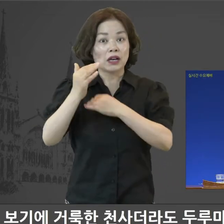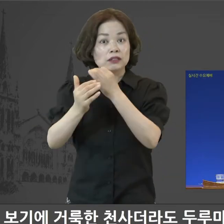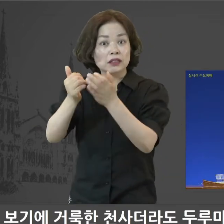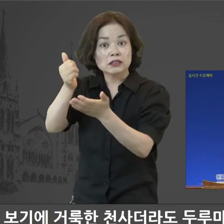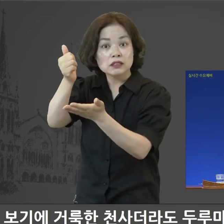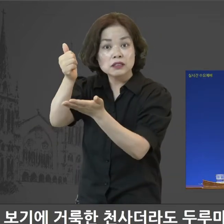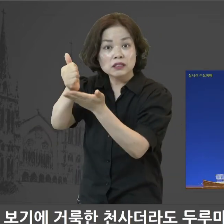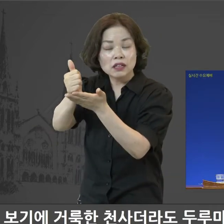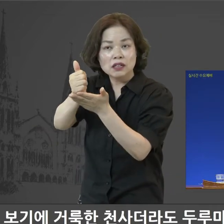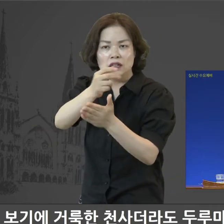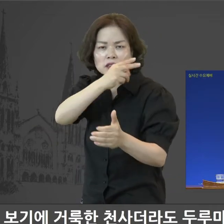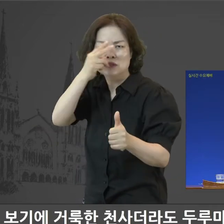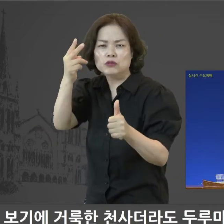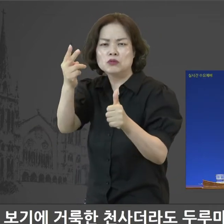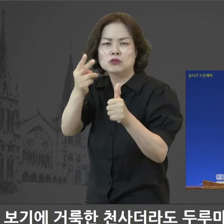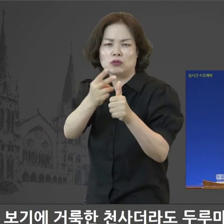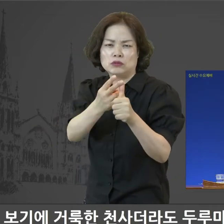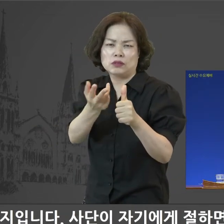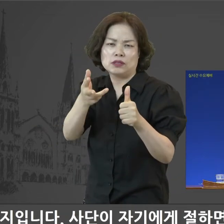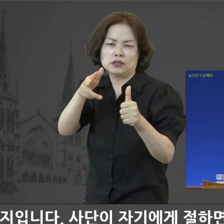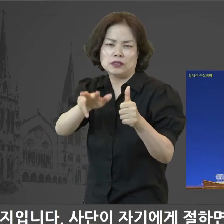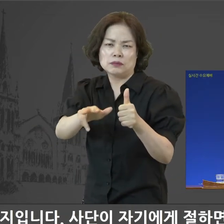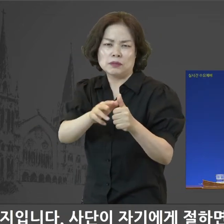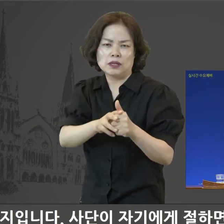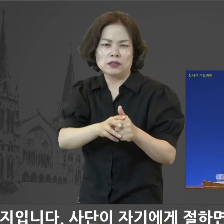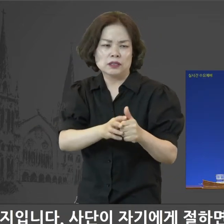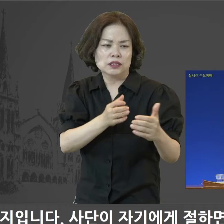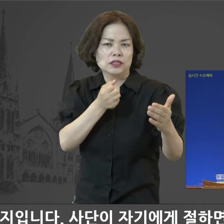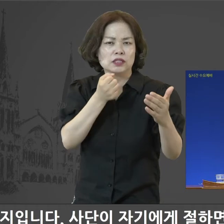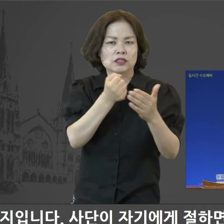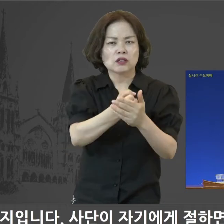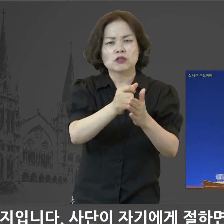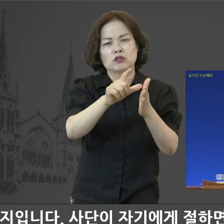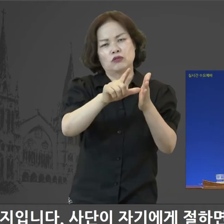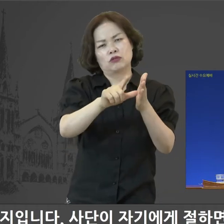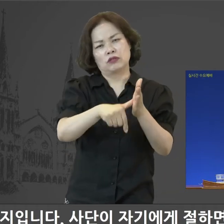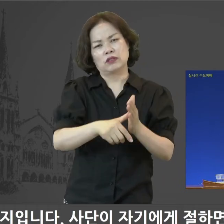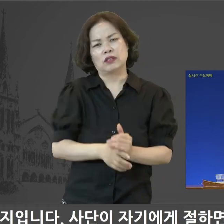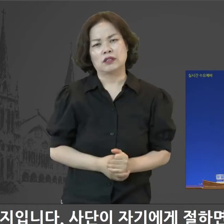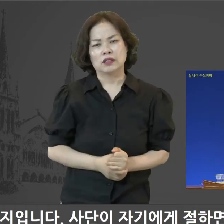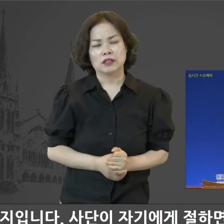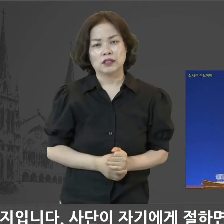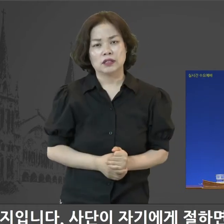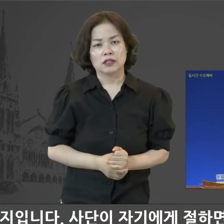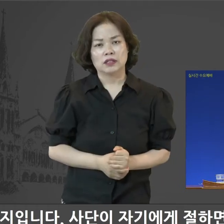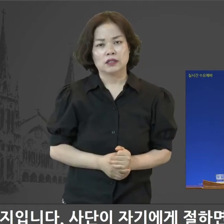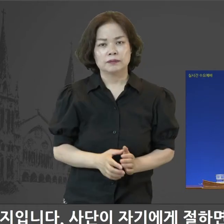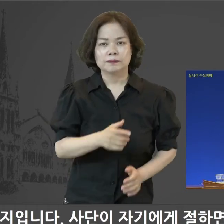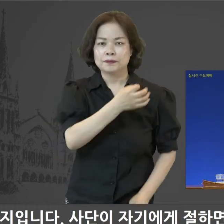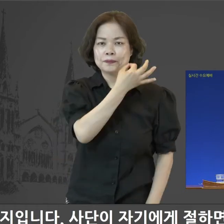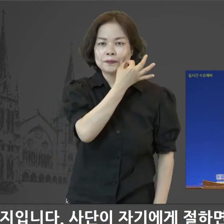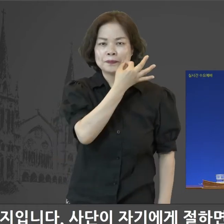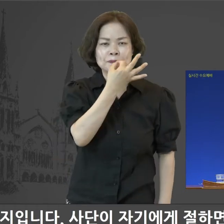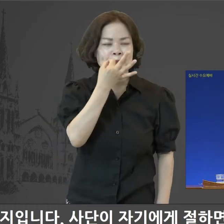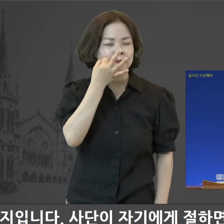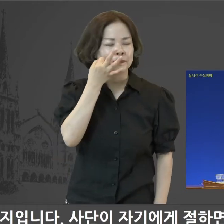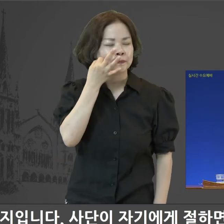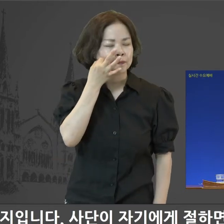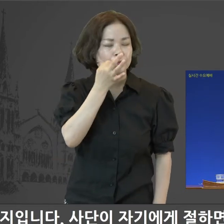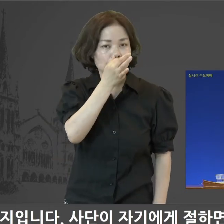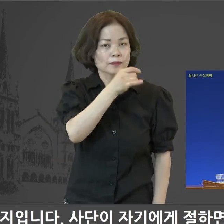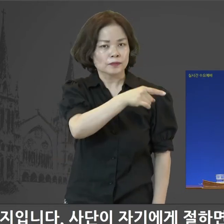하나님께 도전을 했지만은 이 결정적인 순간에는 침묵하고 있는 것을